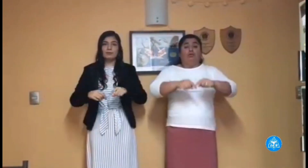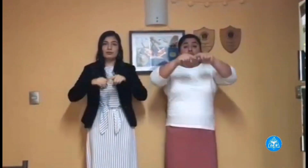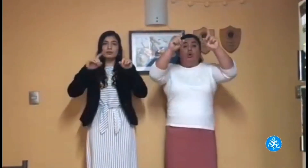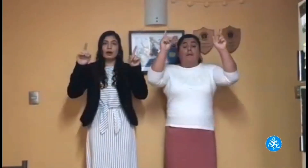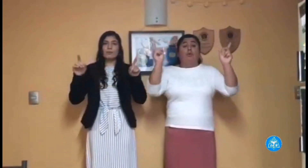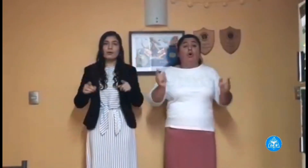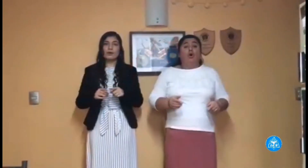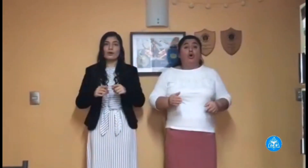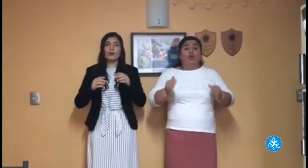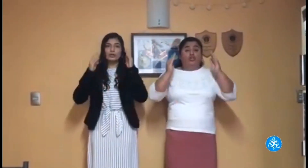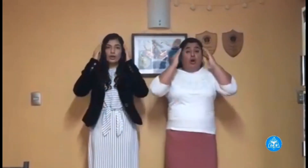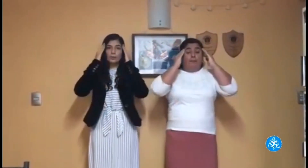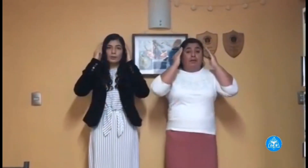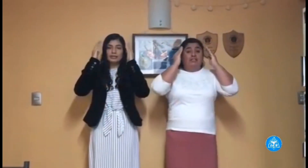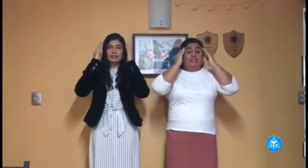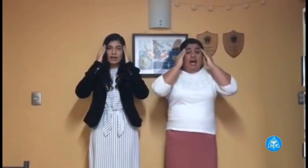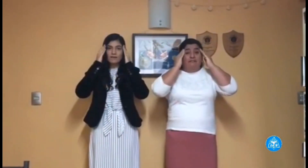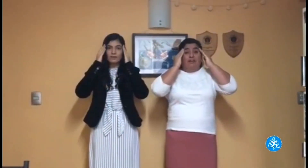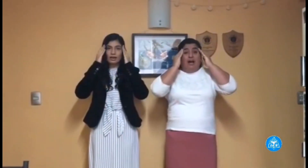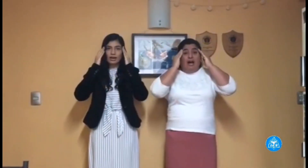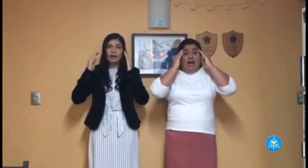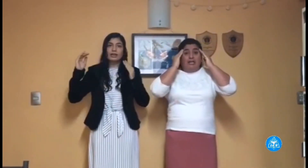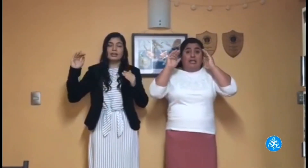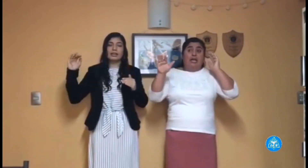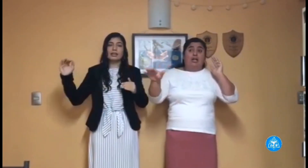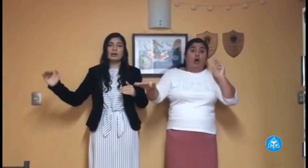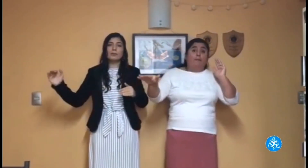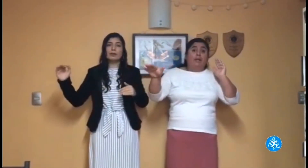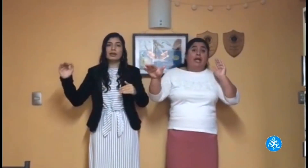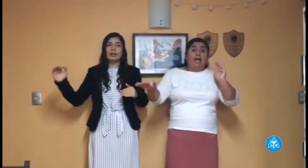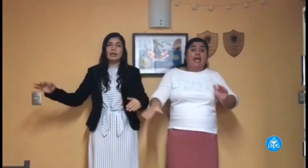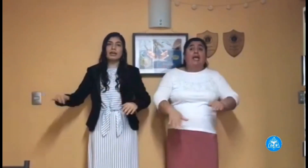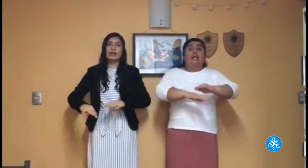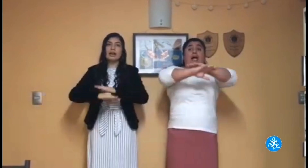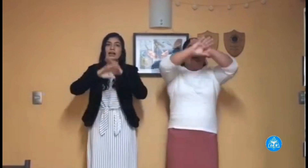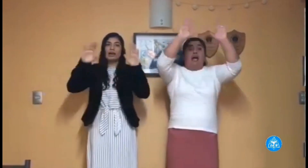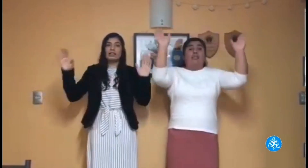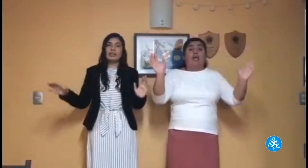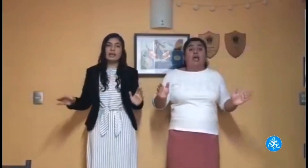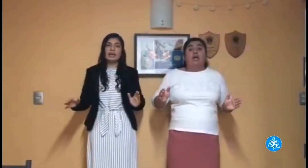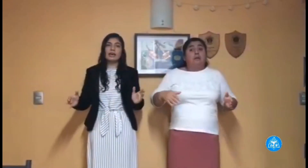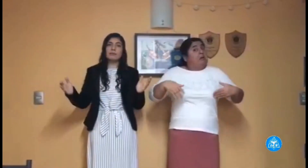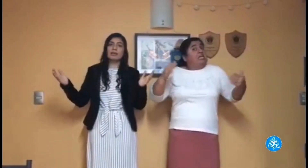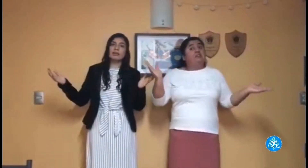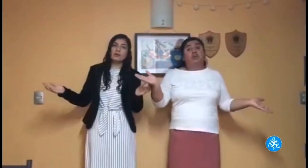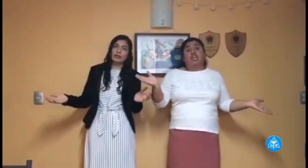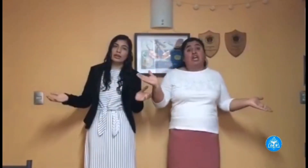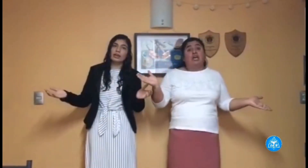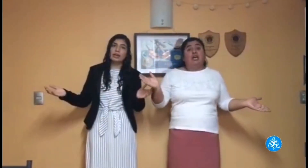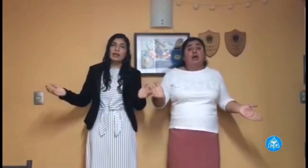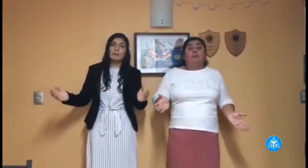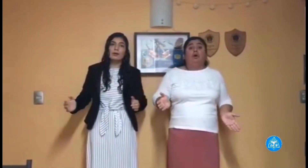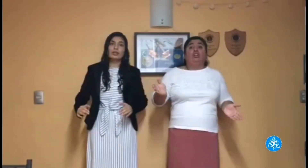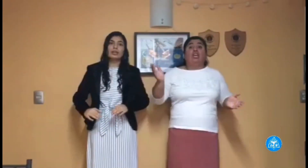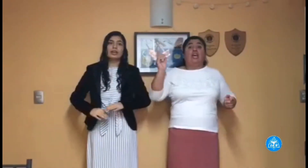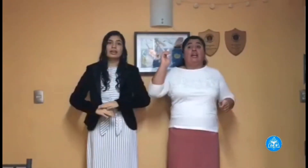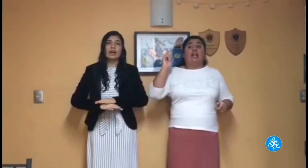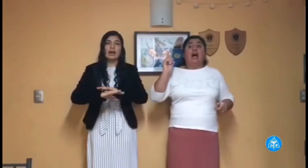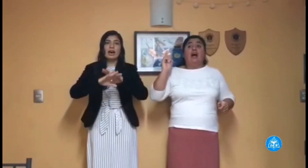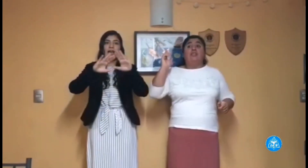su amor. Yo pensaba que el hombre era grande, me equivoqué, porque